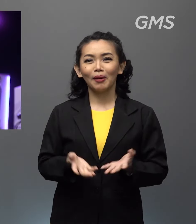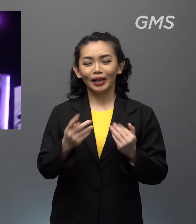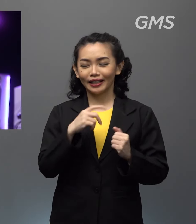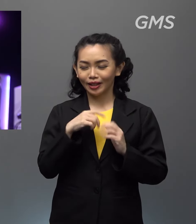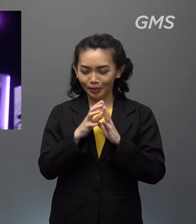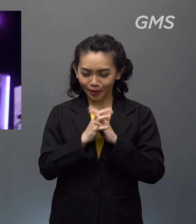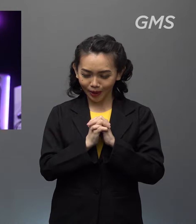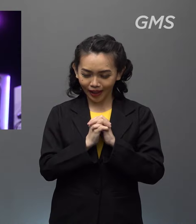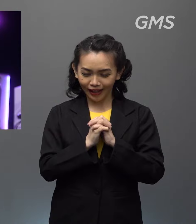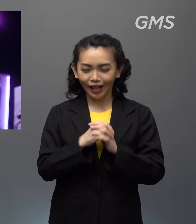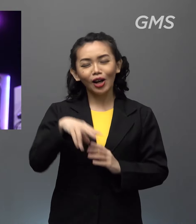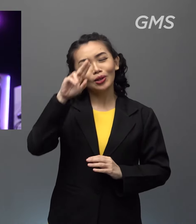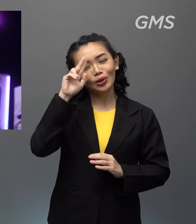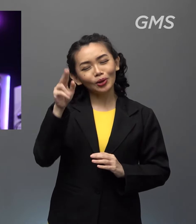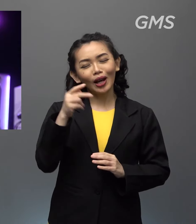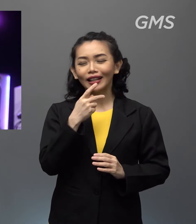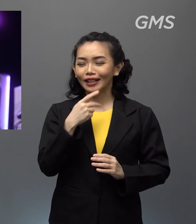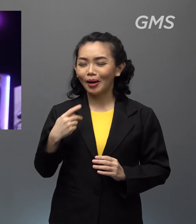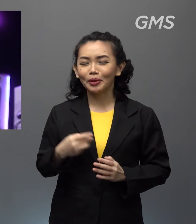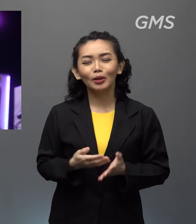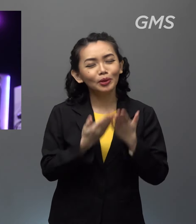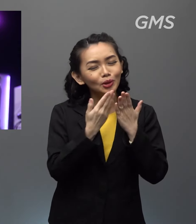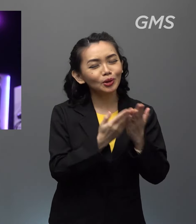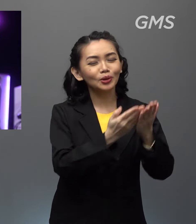berdoa. Tuhan, kami mengucap syukur